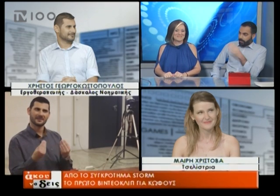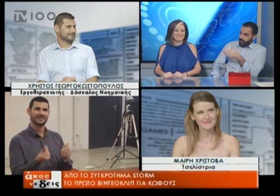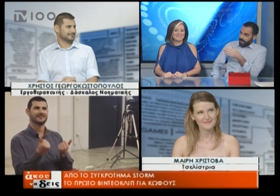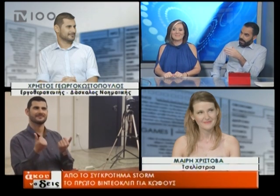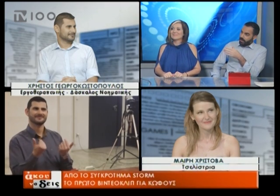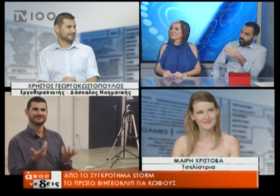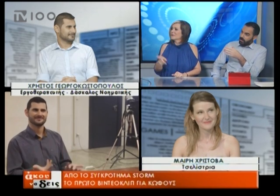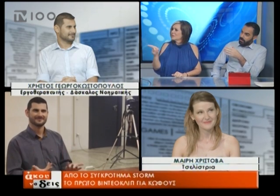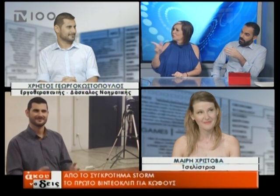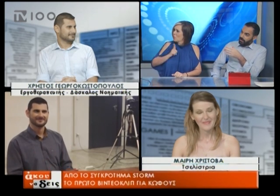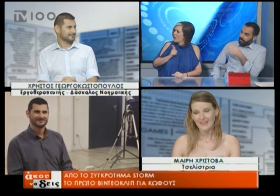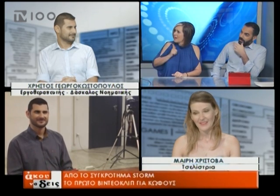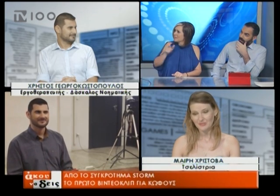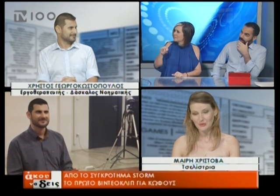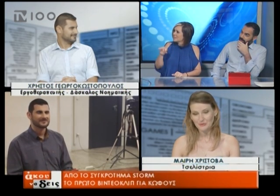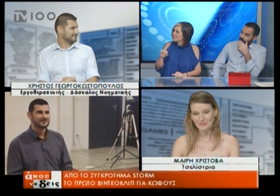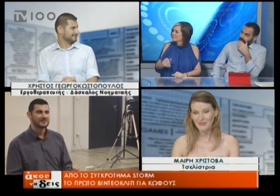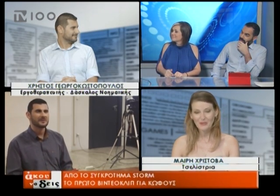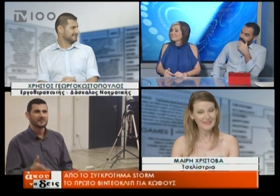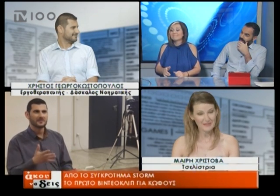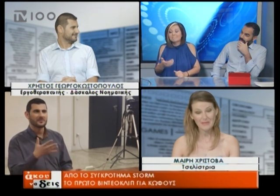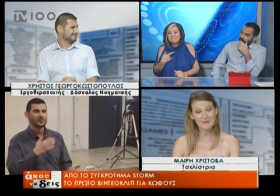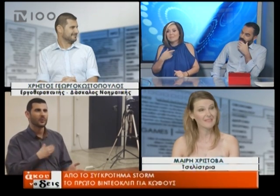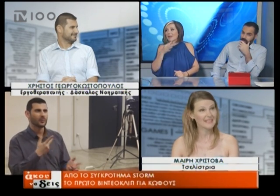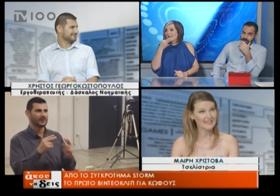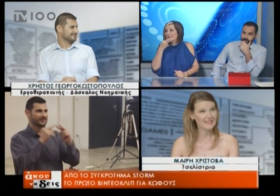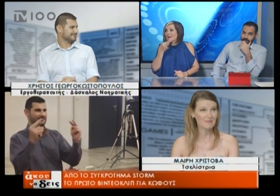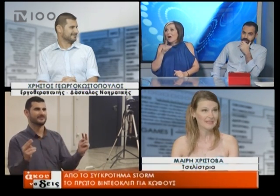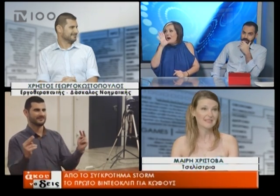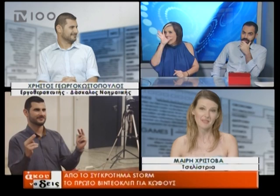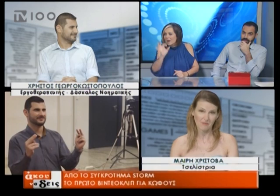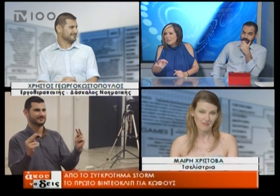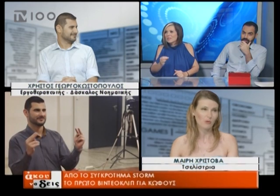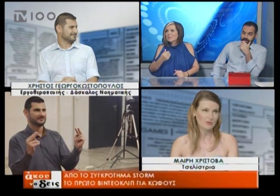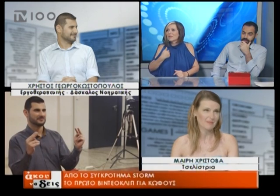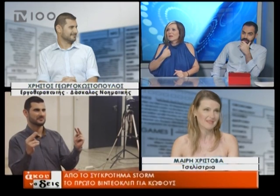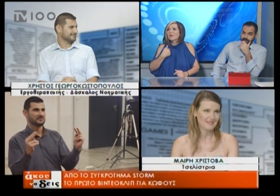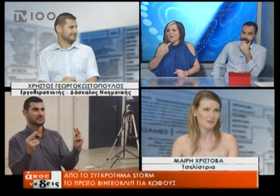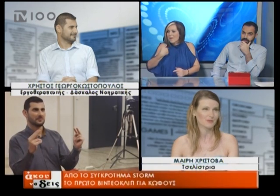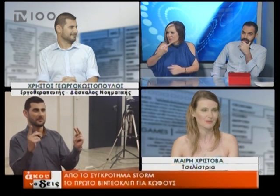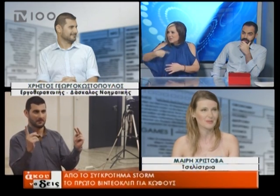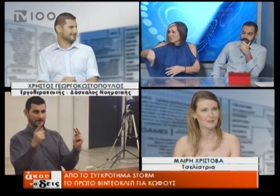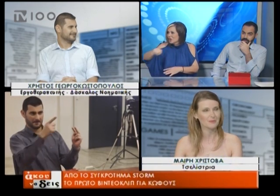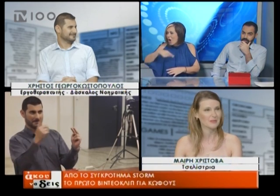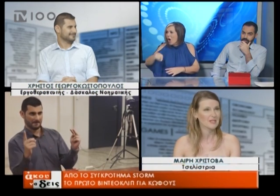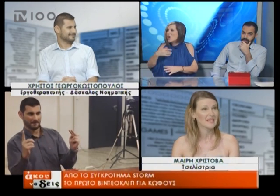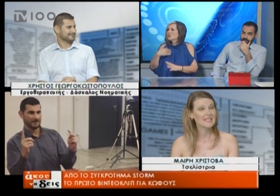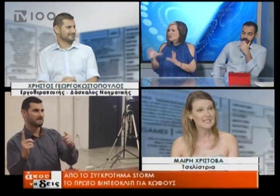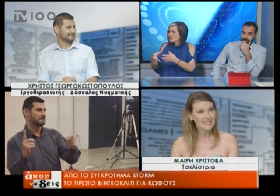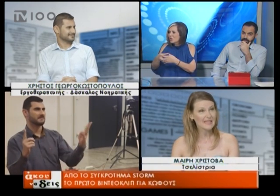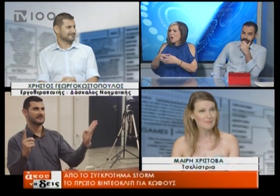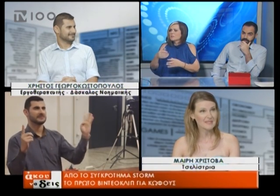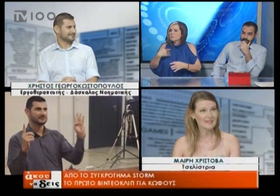Το περιμένατε, κυρία Χρήστοβα. Αυτό. Όχι, αλλά απλά με έβαλε και εμένα και όλους εμάς το συγκροτήματος